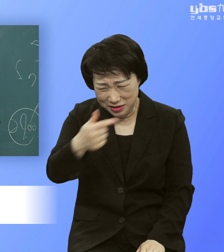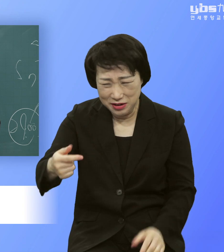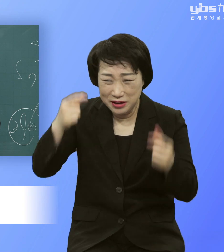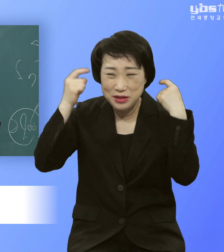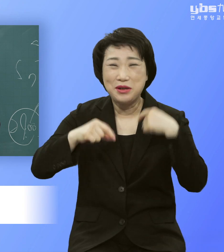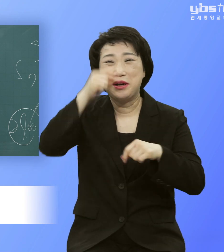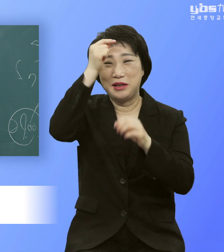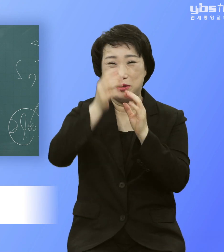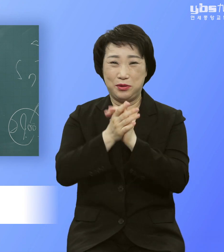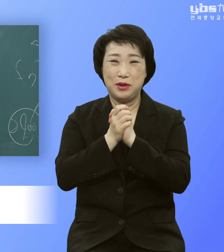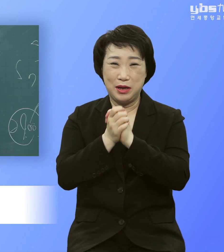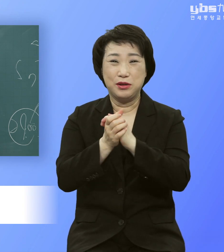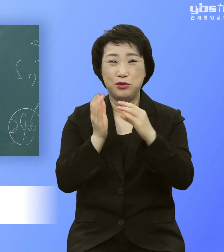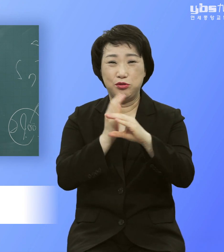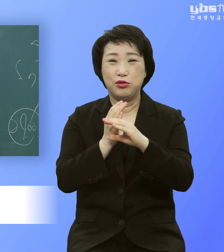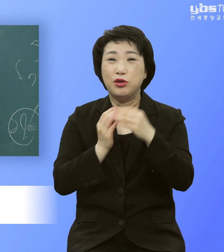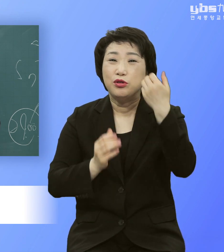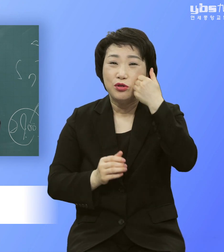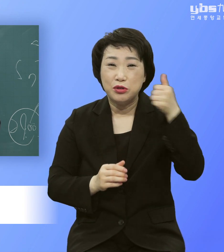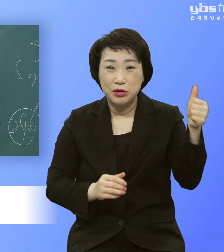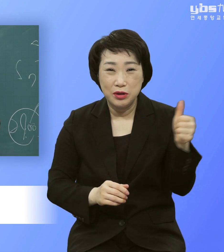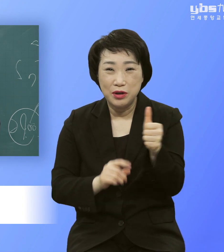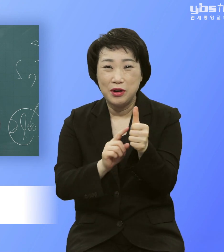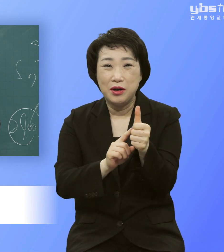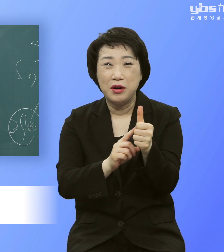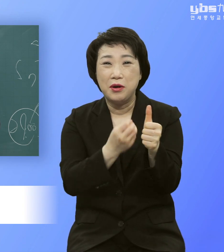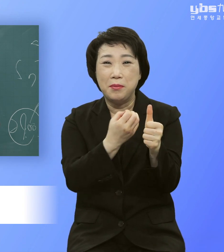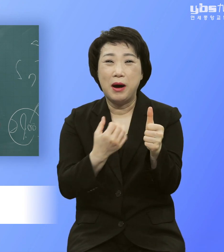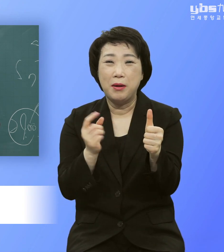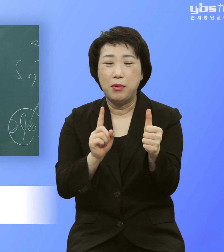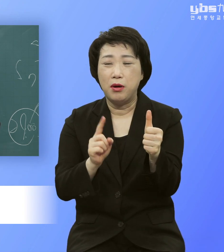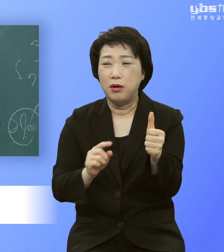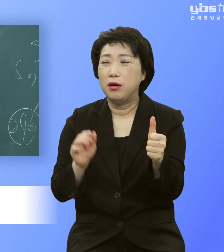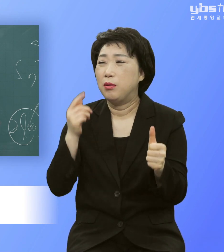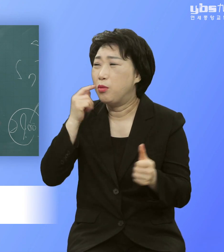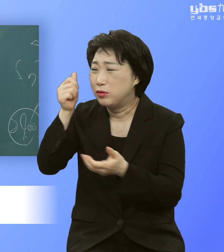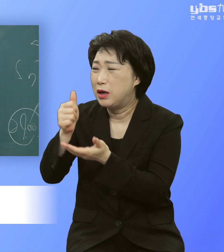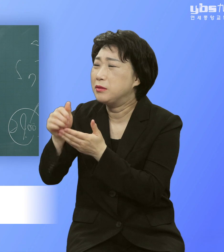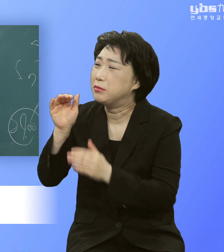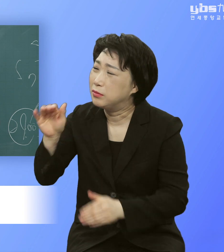철야 기도하는데 어떤 연세 가족이 그래, 목사님